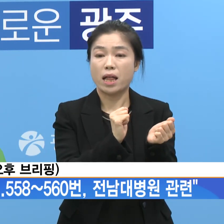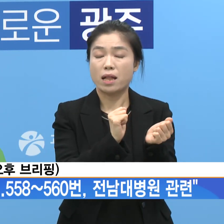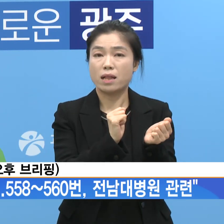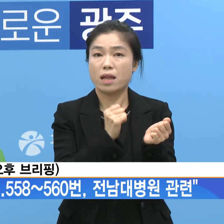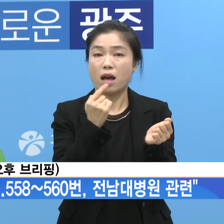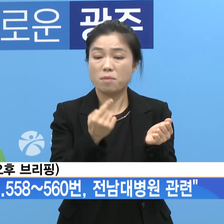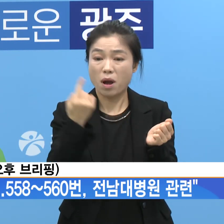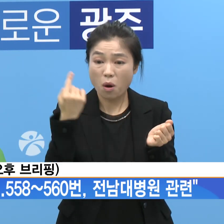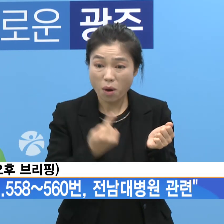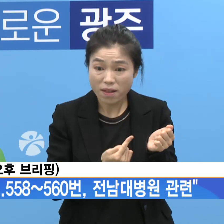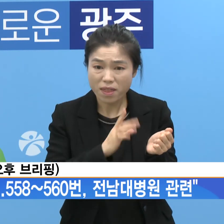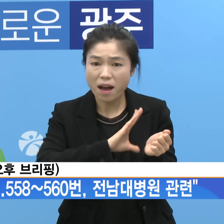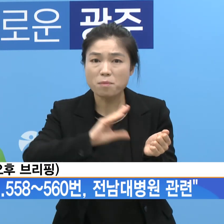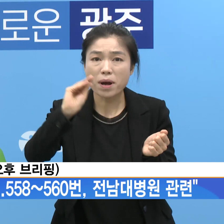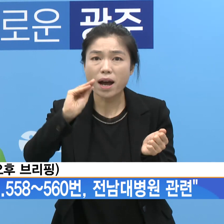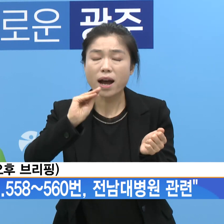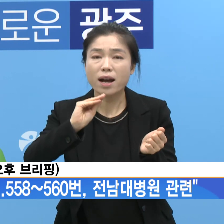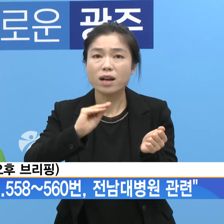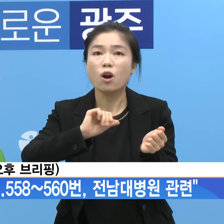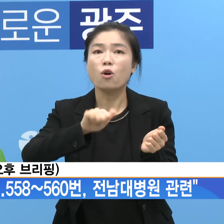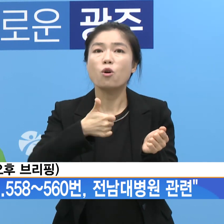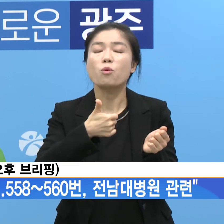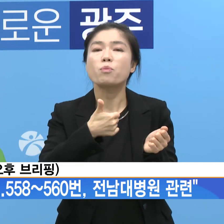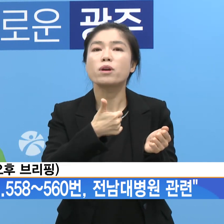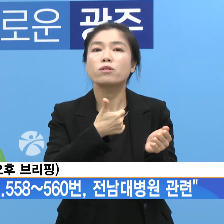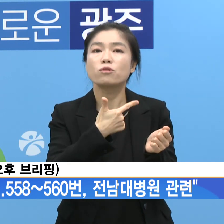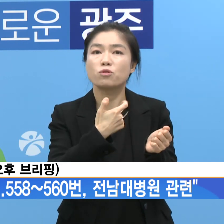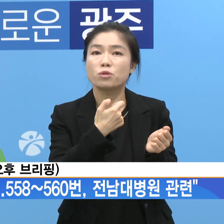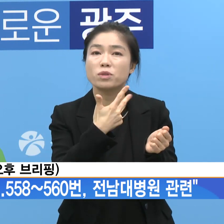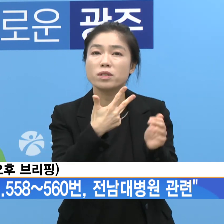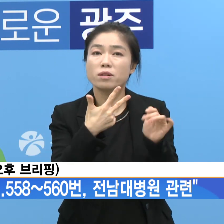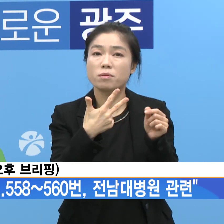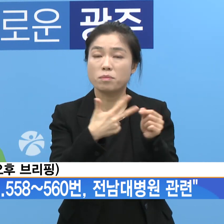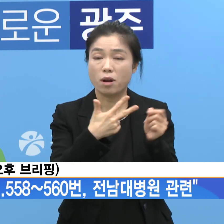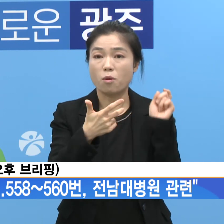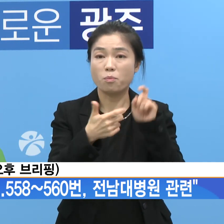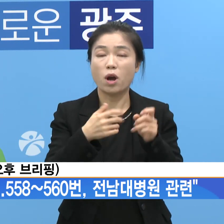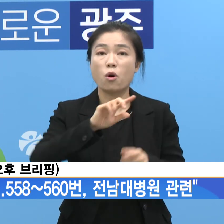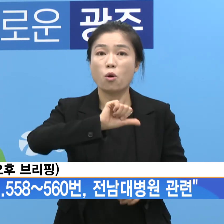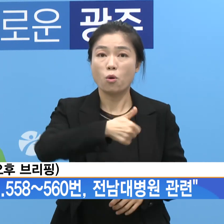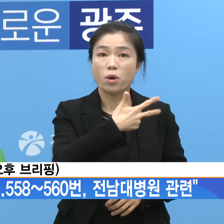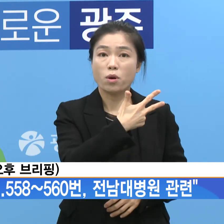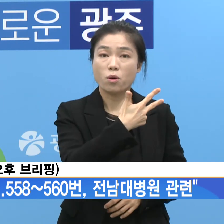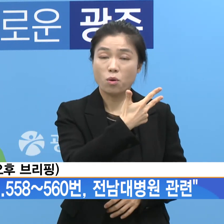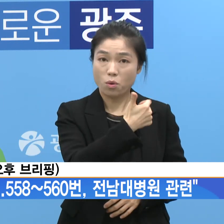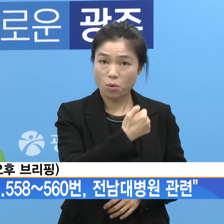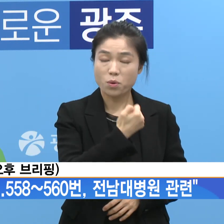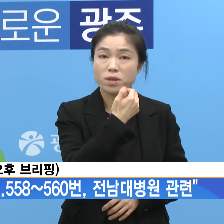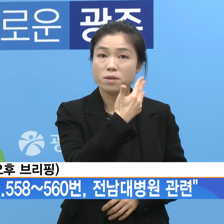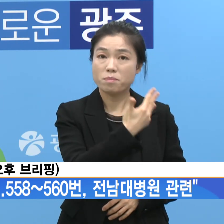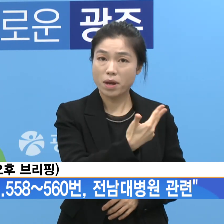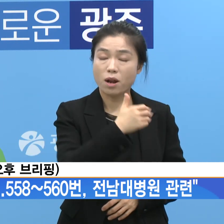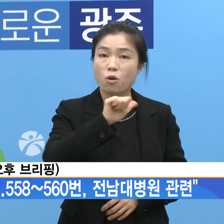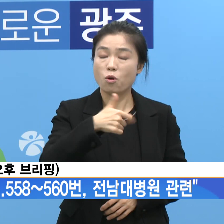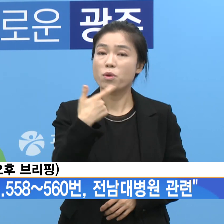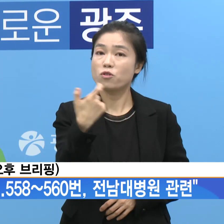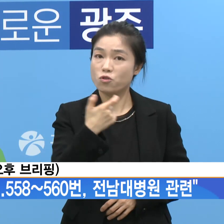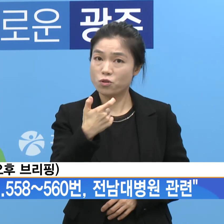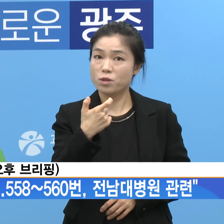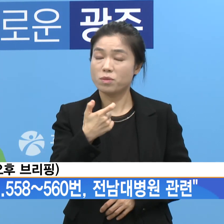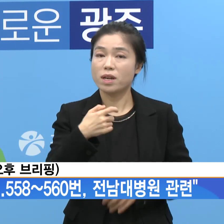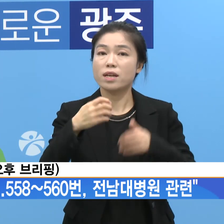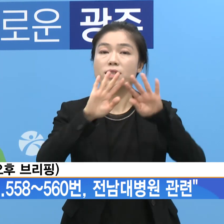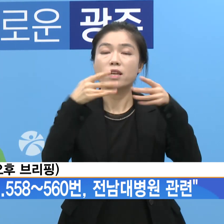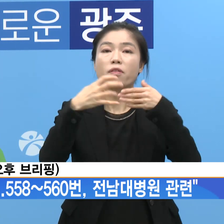에서 검사 한걸로 에서 557 번 1명 학진 됐고요 난 558 559 560 뻔 은 전남대